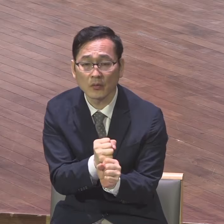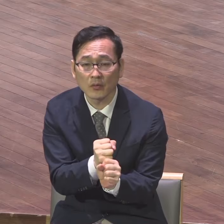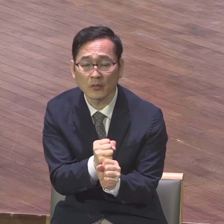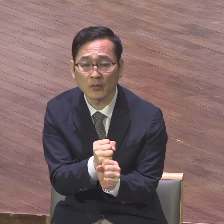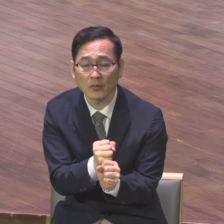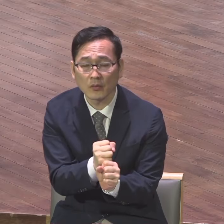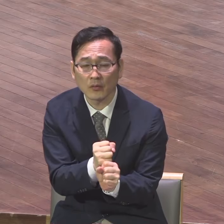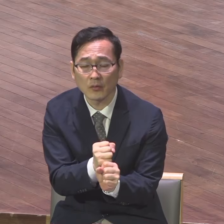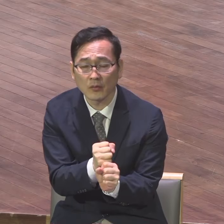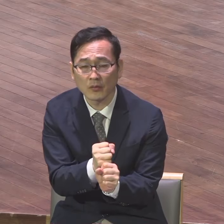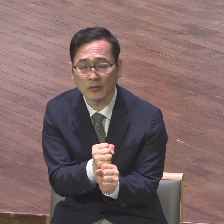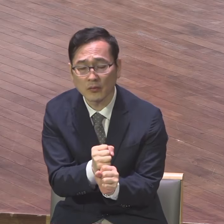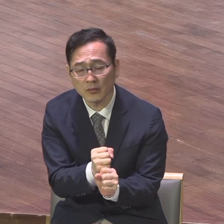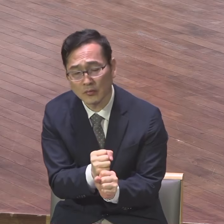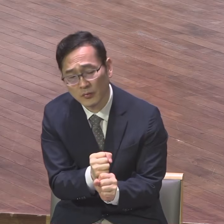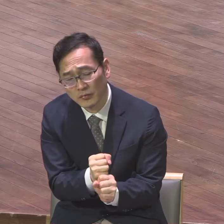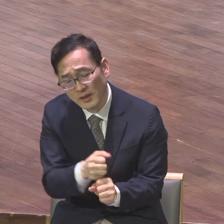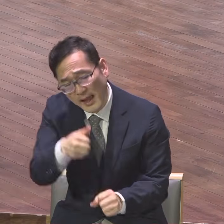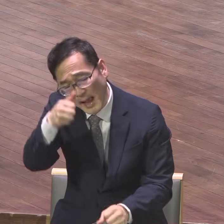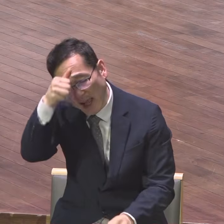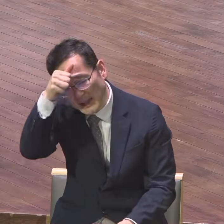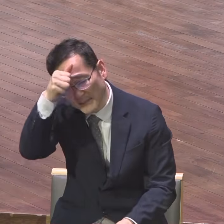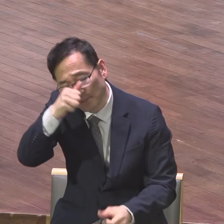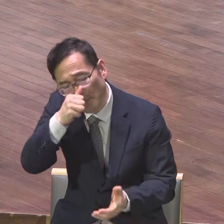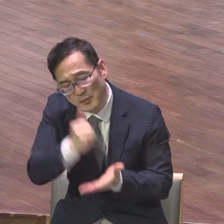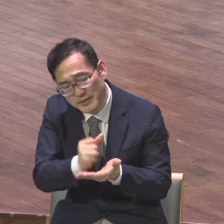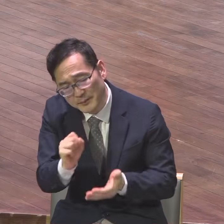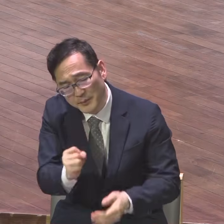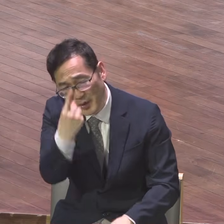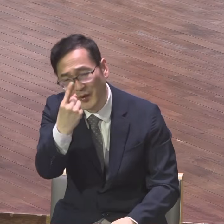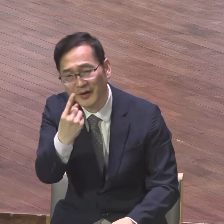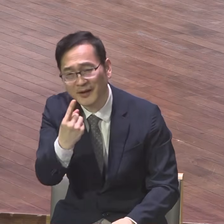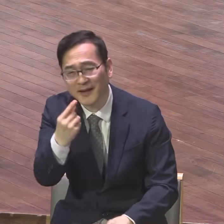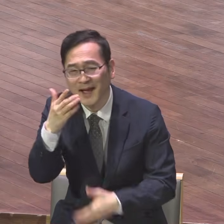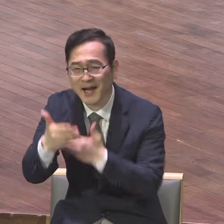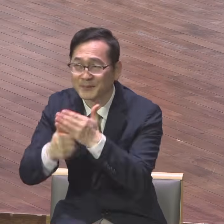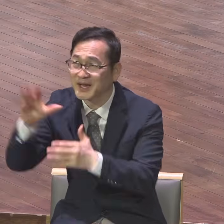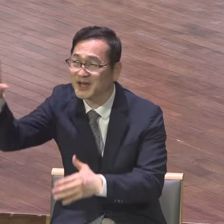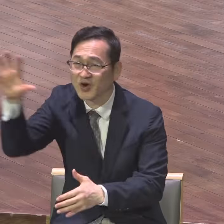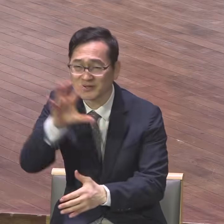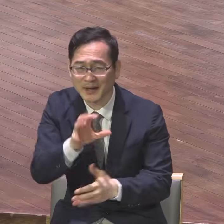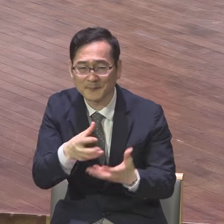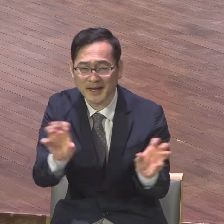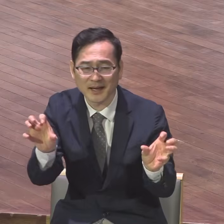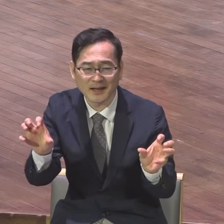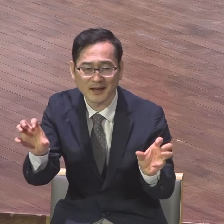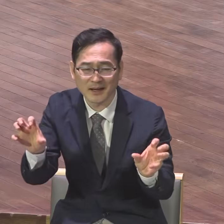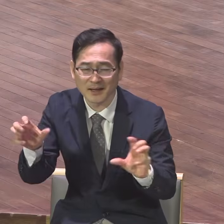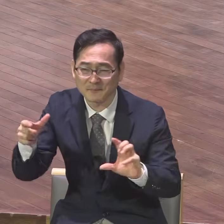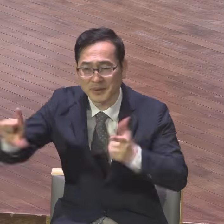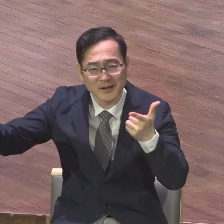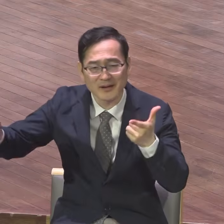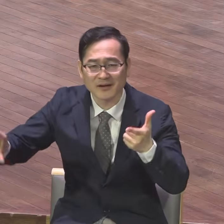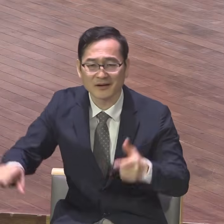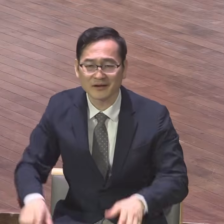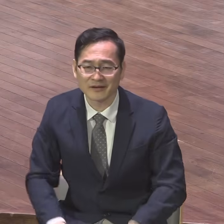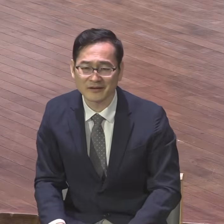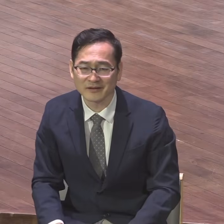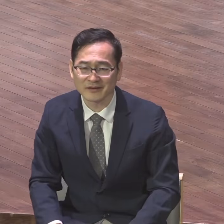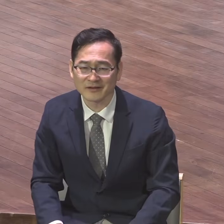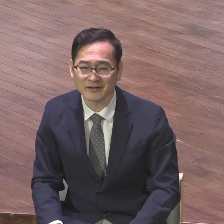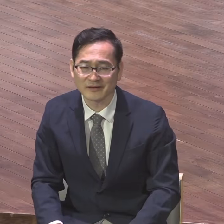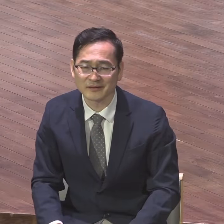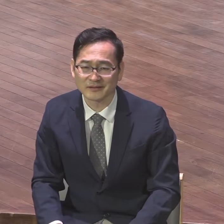창세기 3장에 발생된 첫사람 아담의 범죄로 인해서 하나님의 형상이 깨져버렸어요. 하나님의